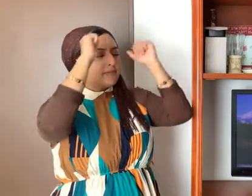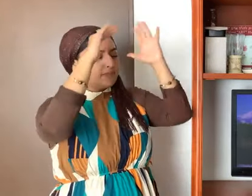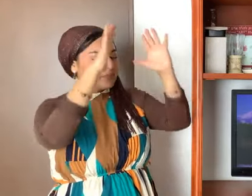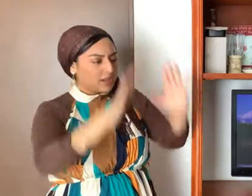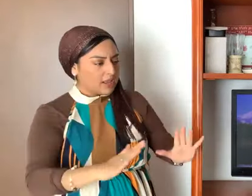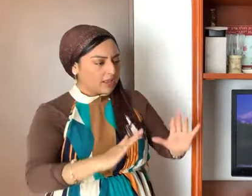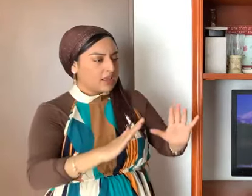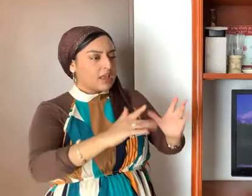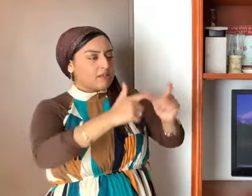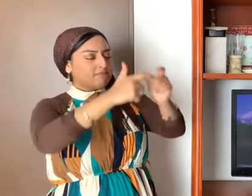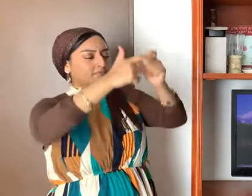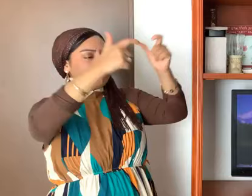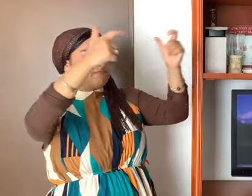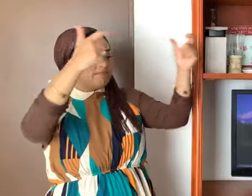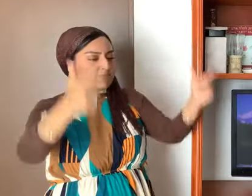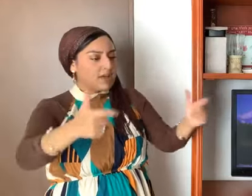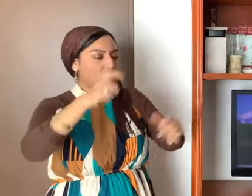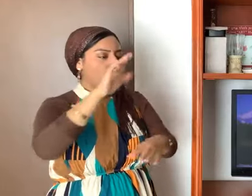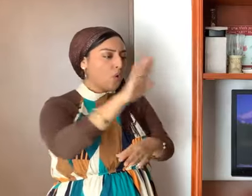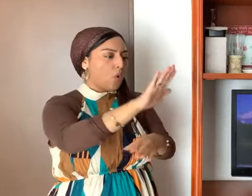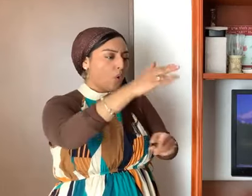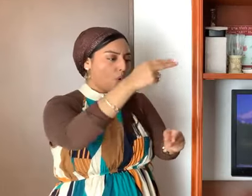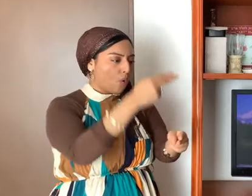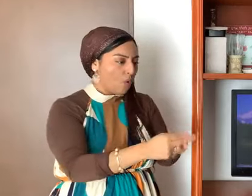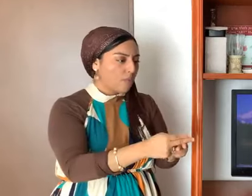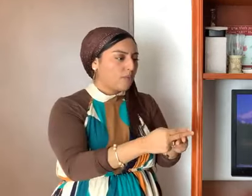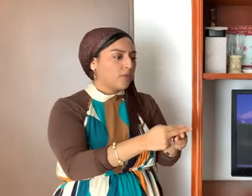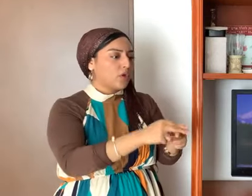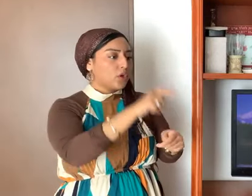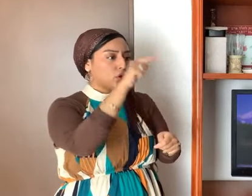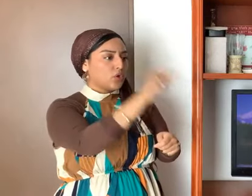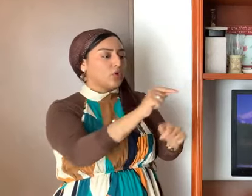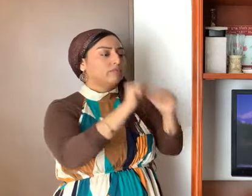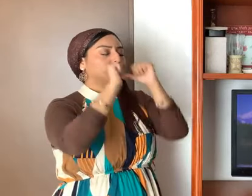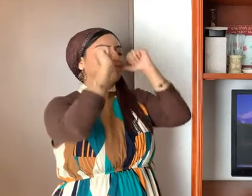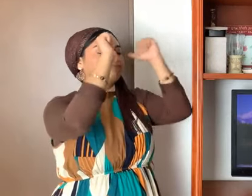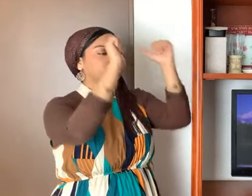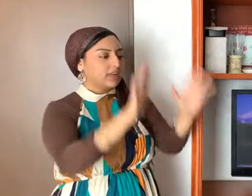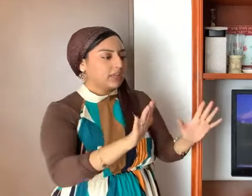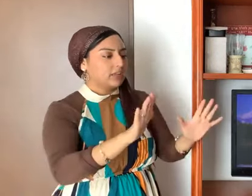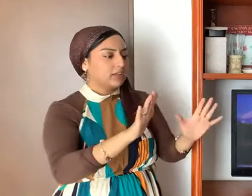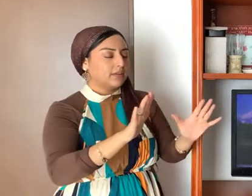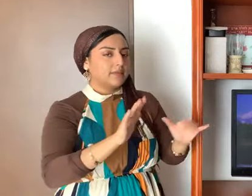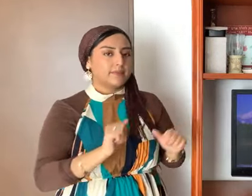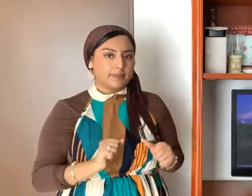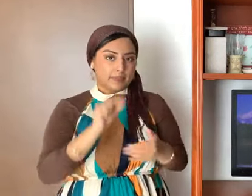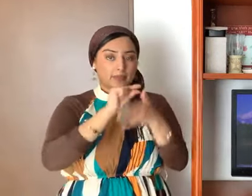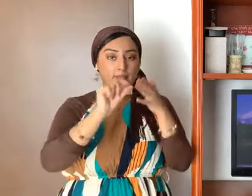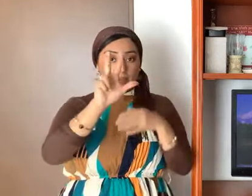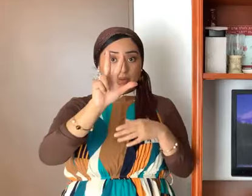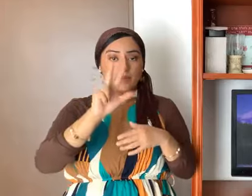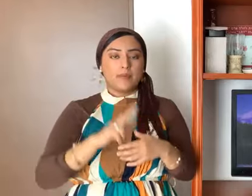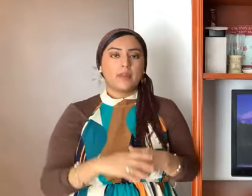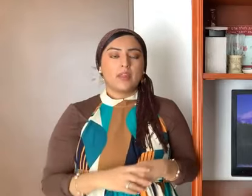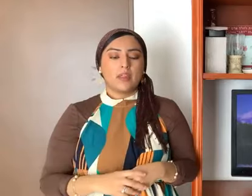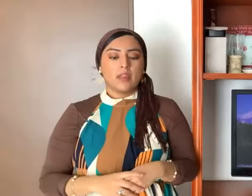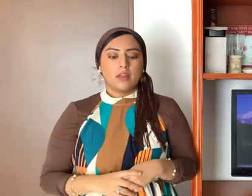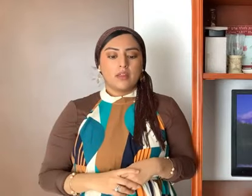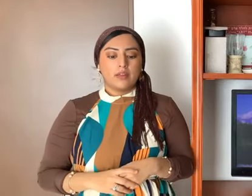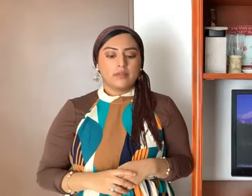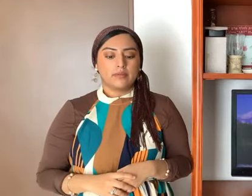bendeciré y engrandeceré tu nombre, y serás bendición. Verso 3,